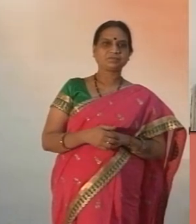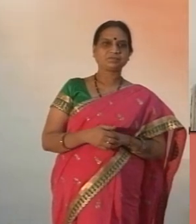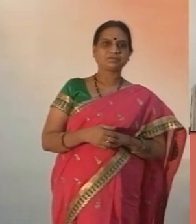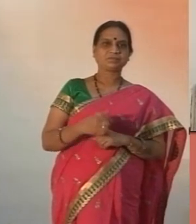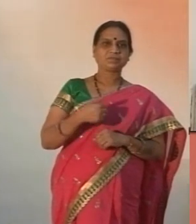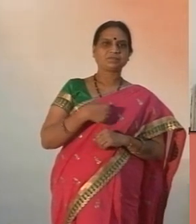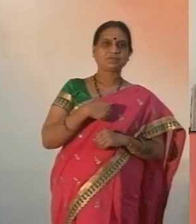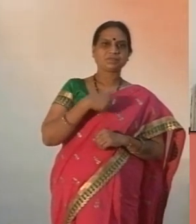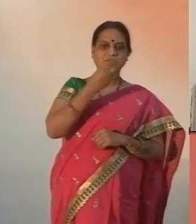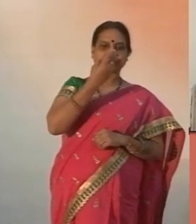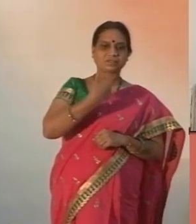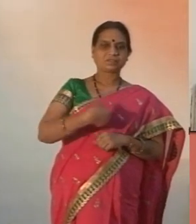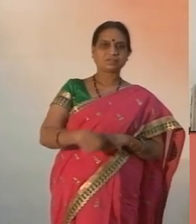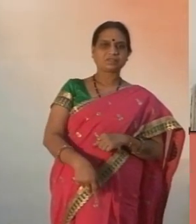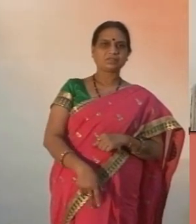आंतरिक रूप से